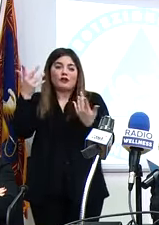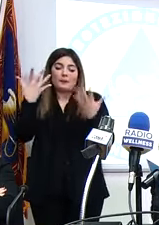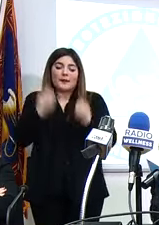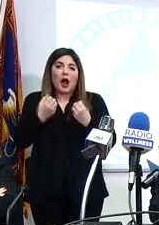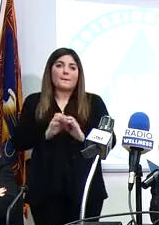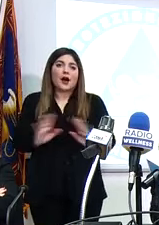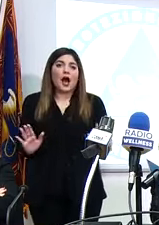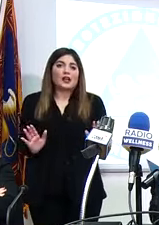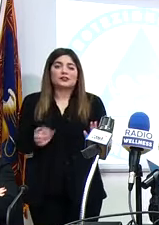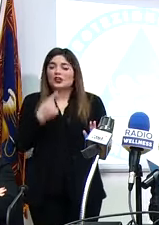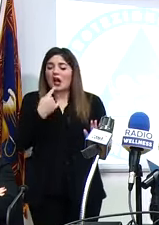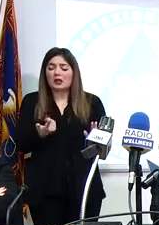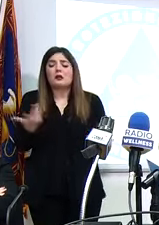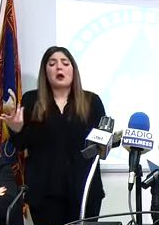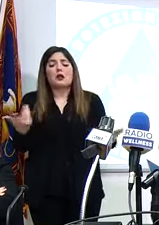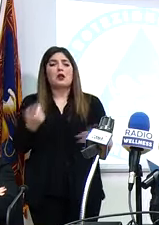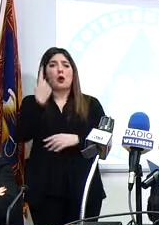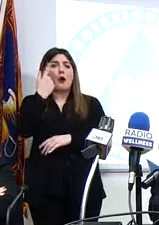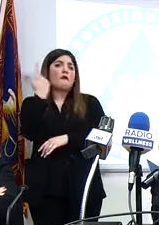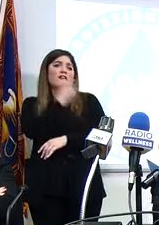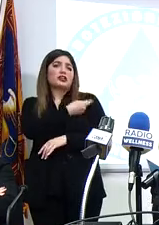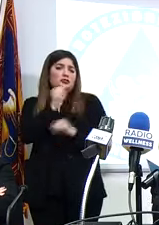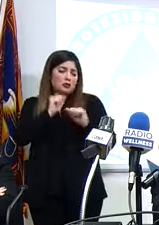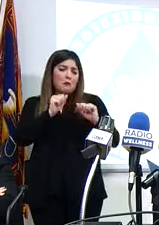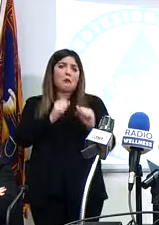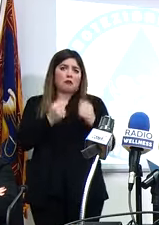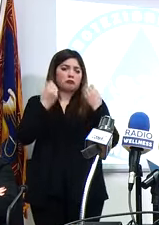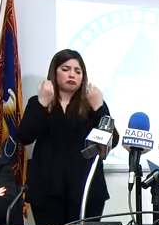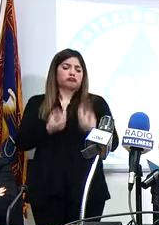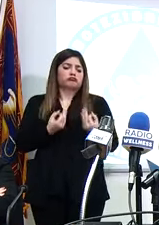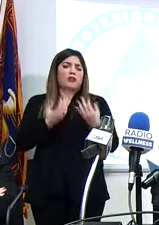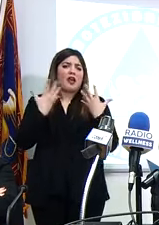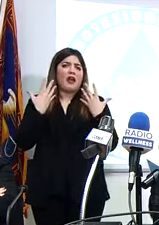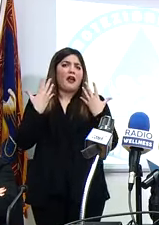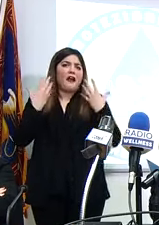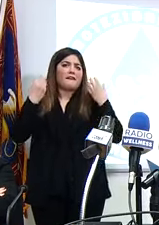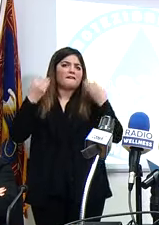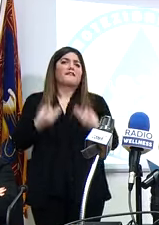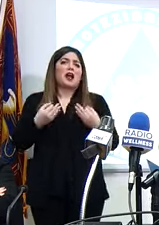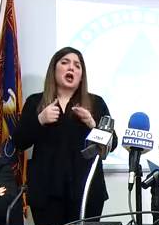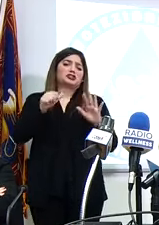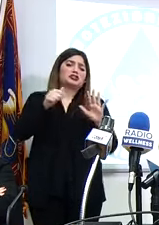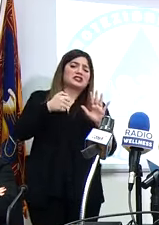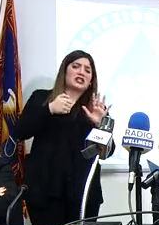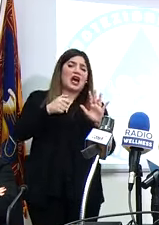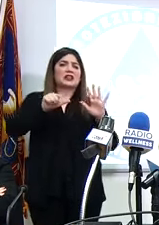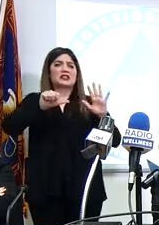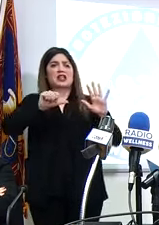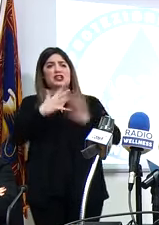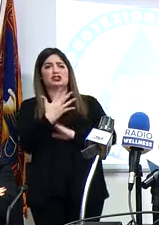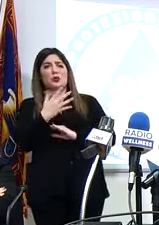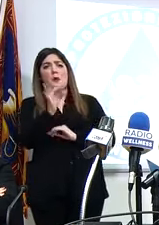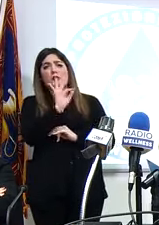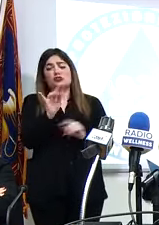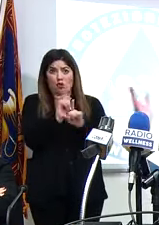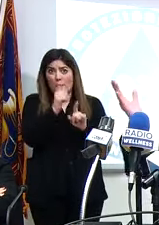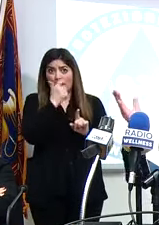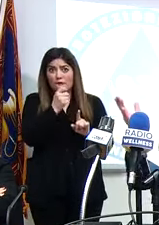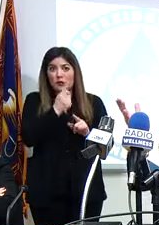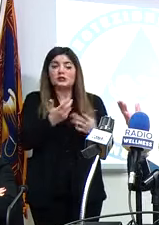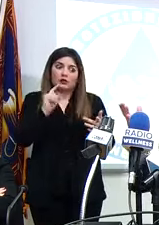vaccino che magari sia efficace nel 65-70%, più o meno come l'influenza, è meglio che lo facciamo,